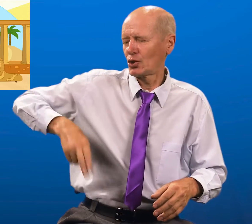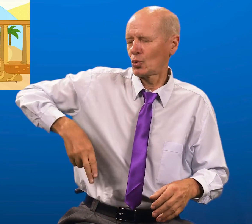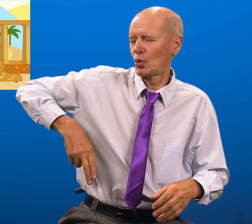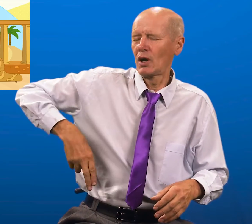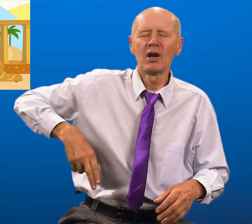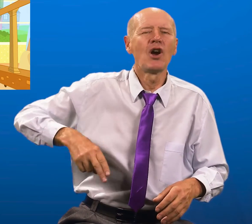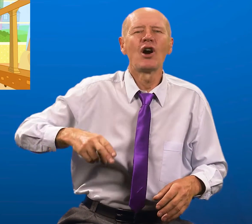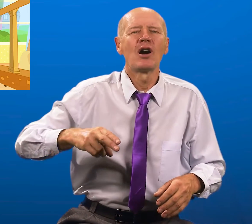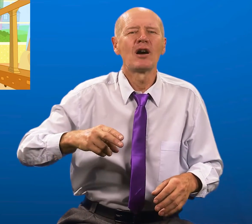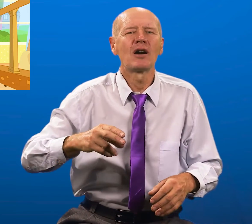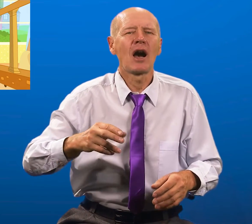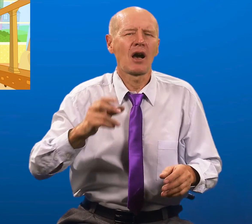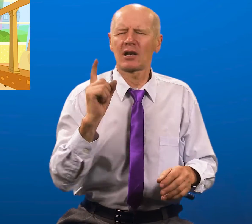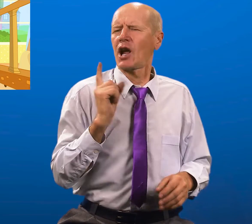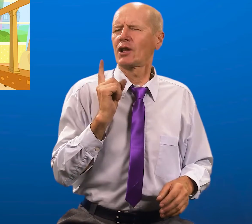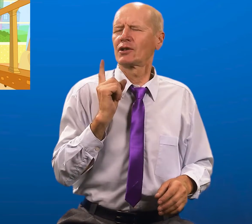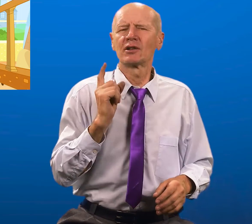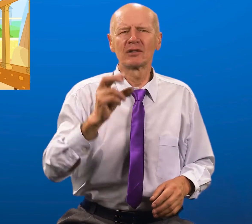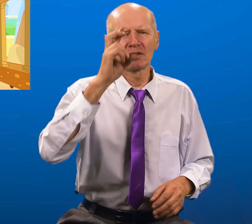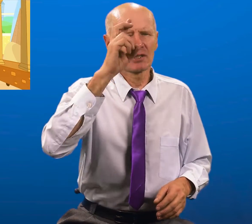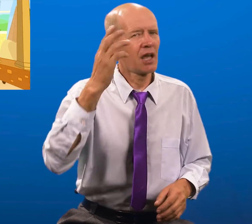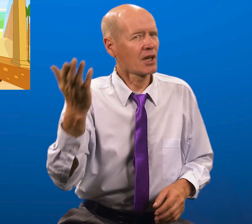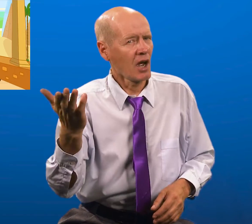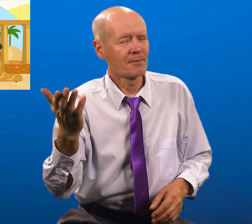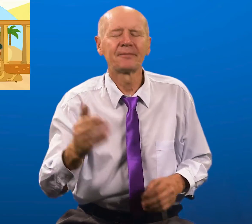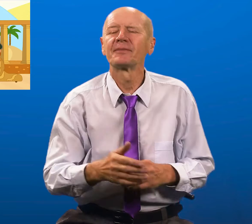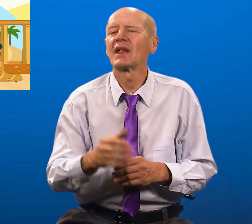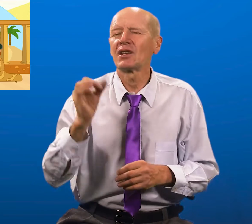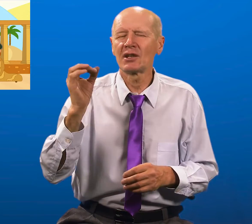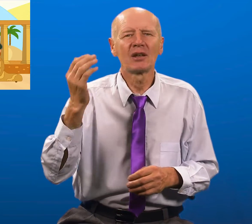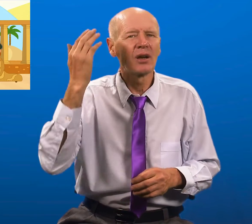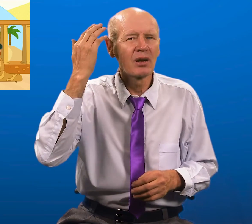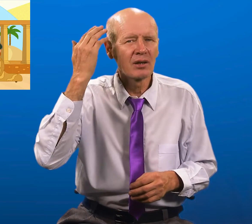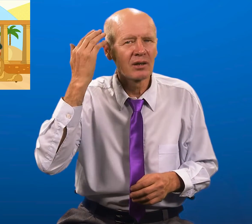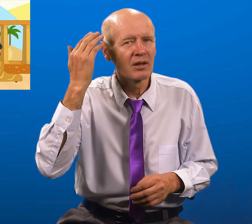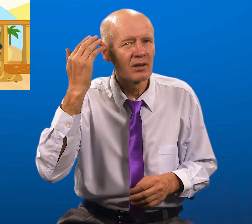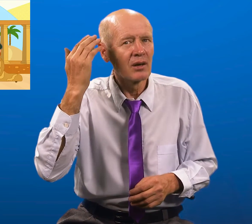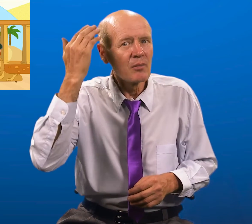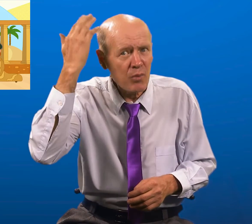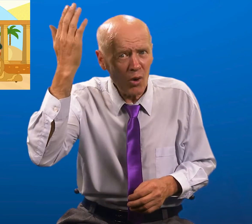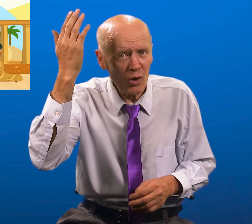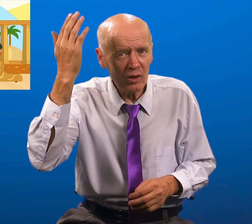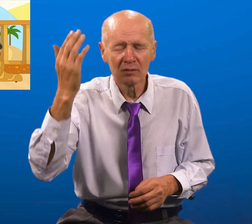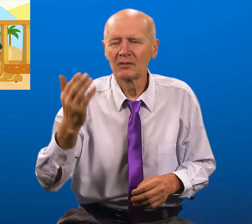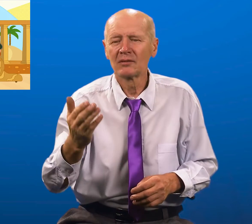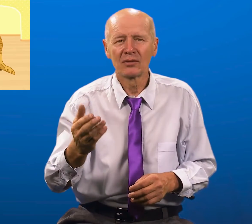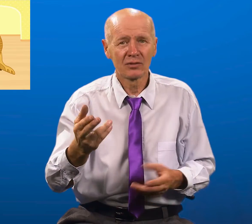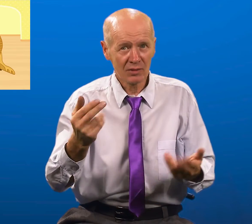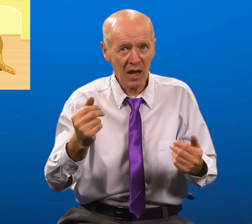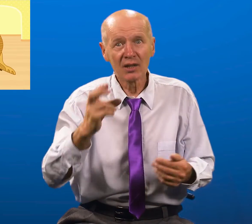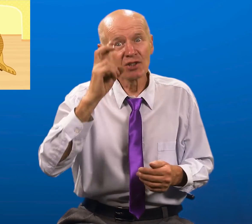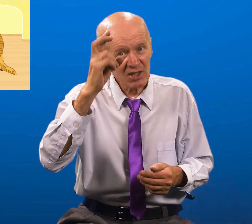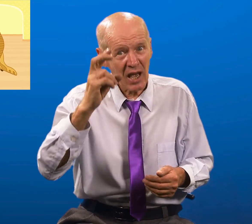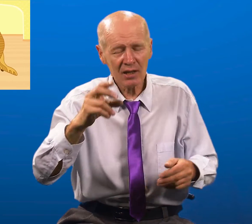такой фараон? Фараон – это царь Египта и бог Египта. Как он это что, бог? Идол? На